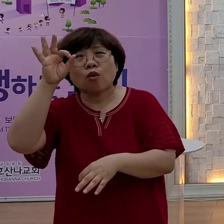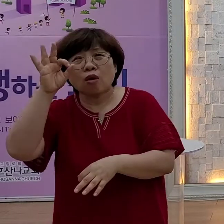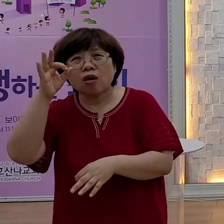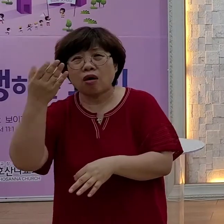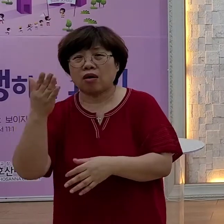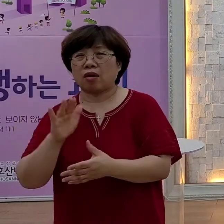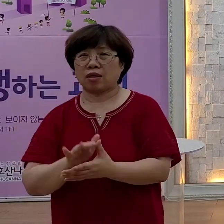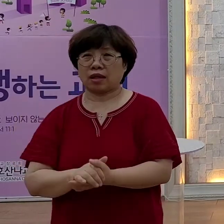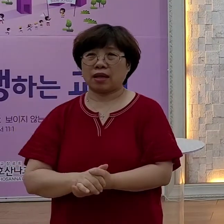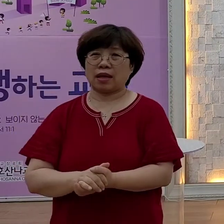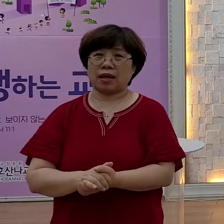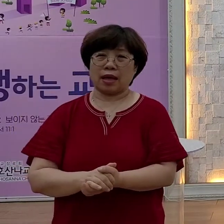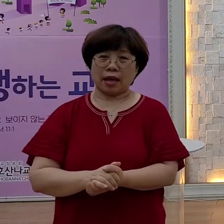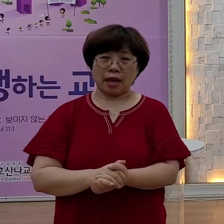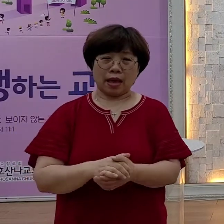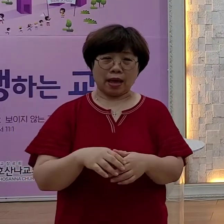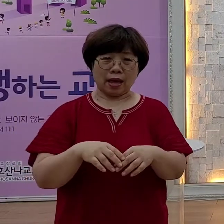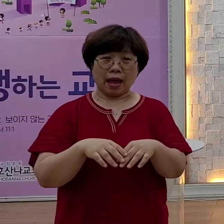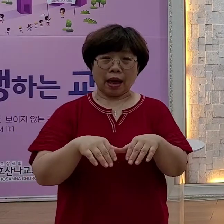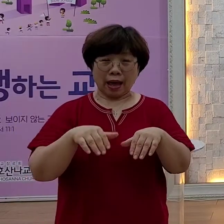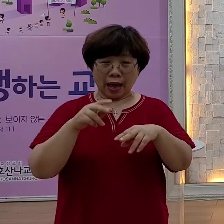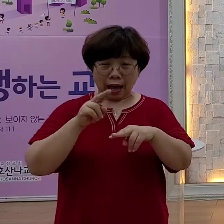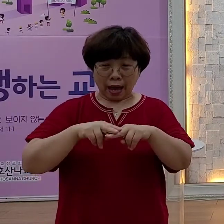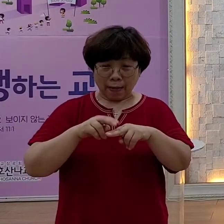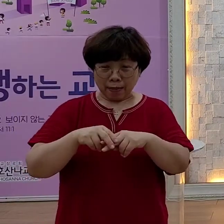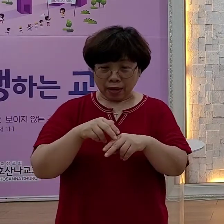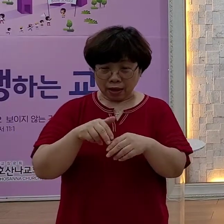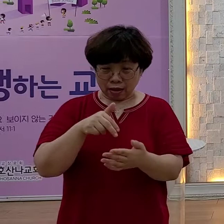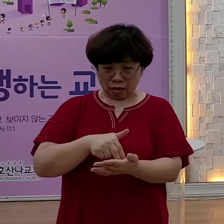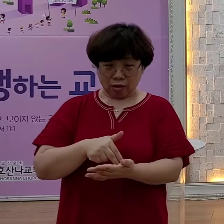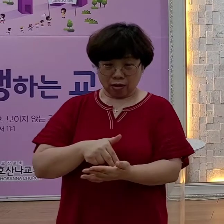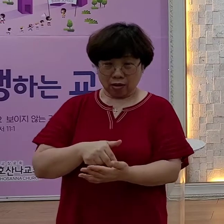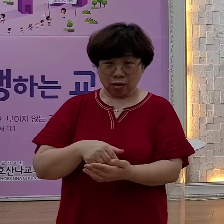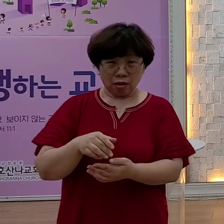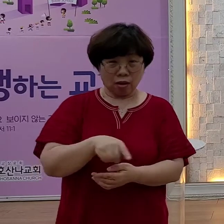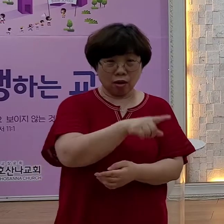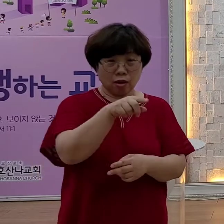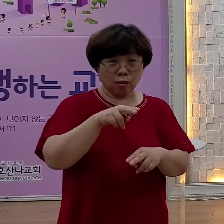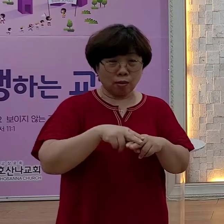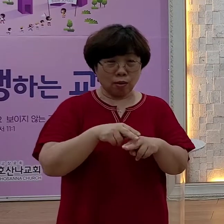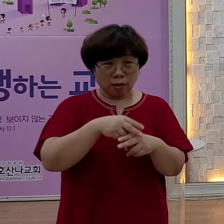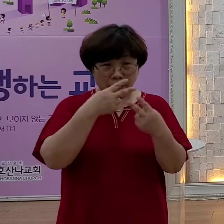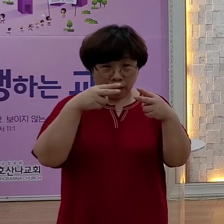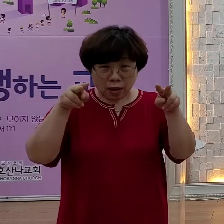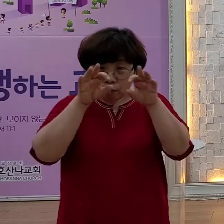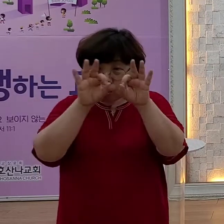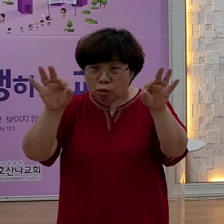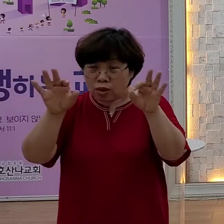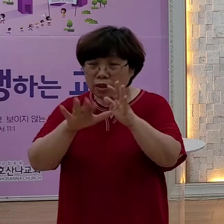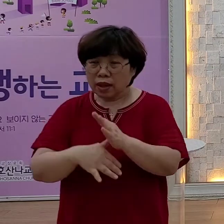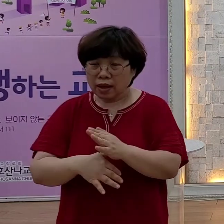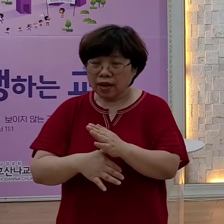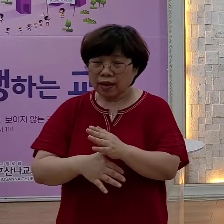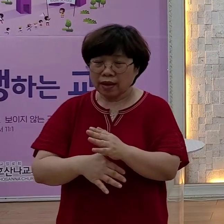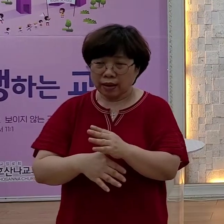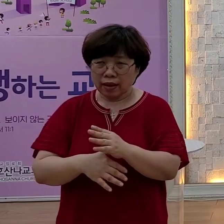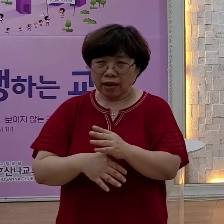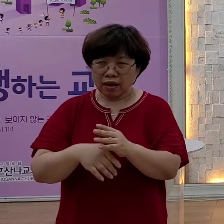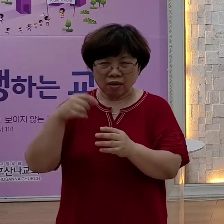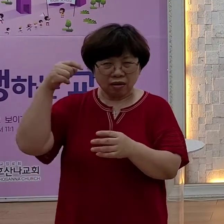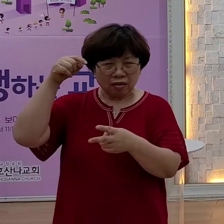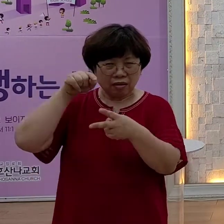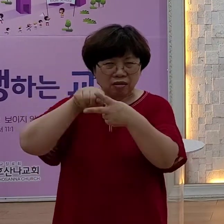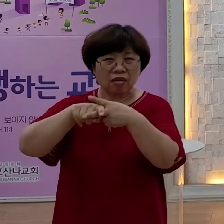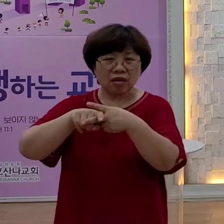그런데 이 앞에 여러분이 서보면 압니다. 아, 저분이 어떤 마음으로